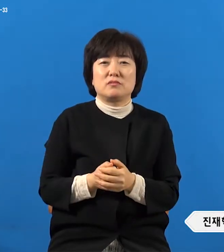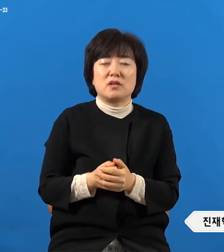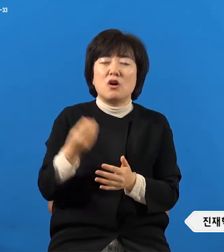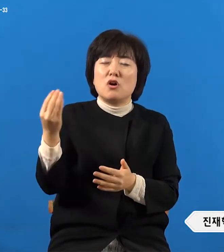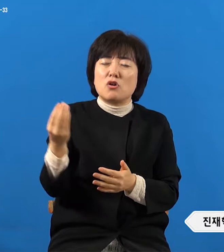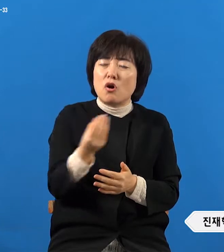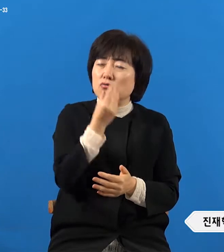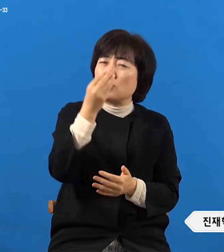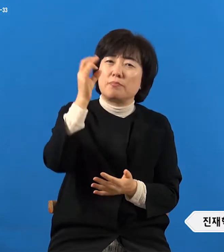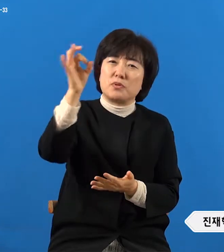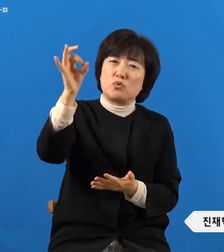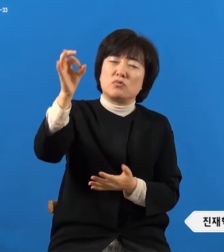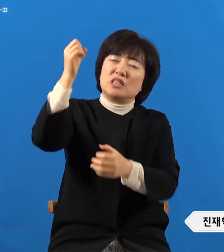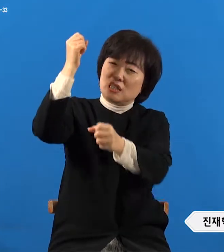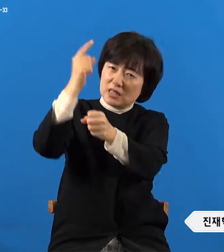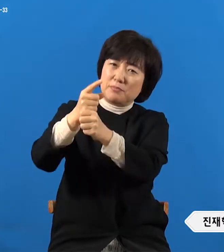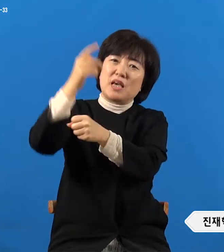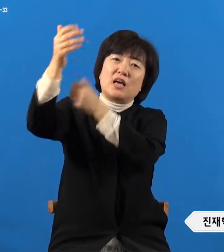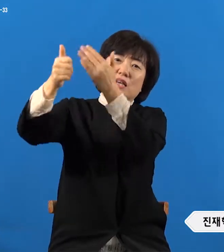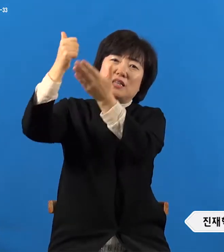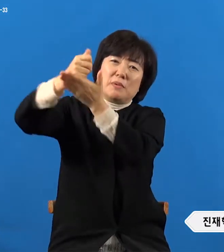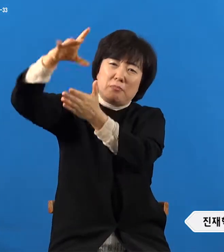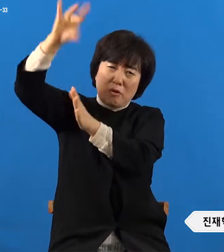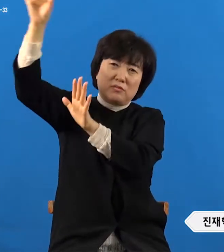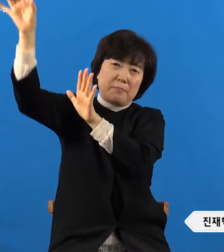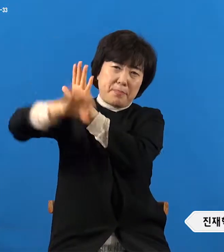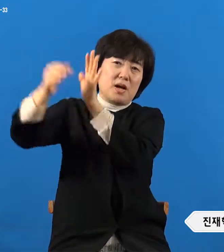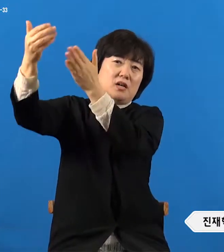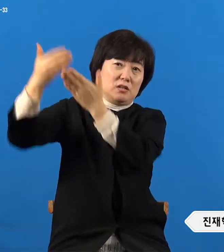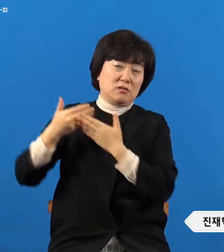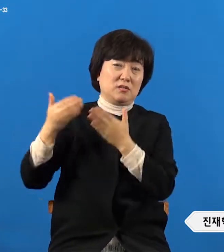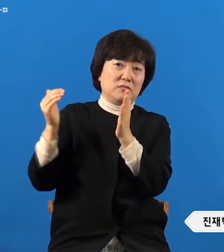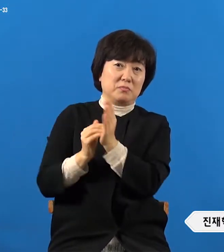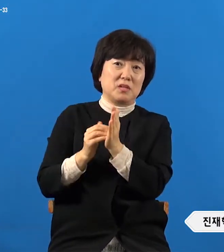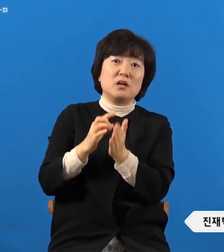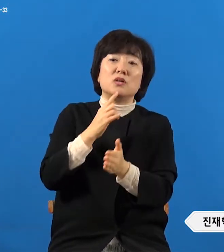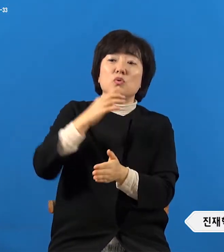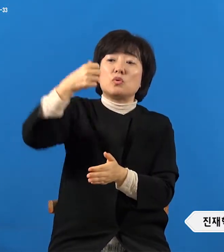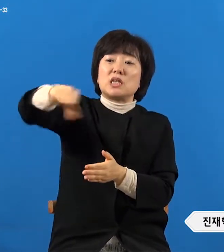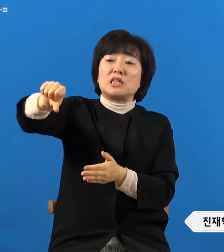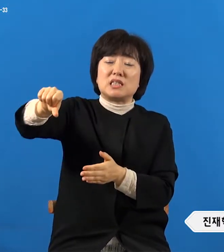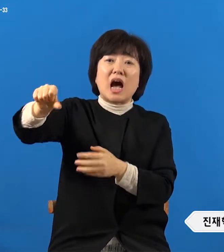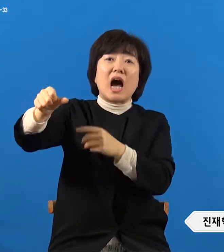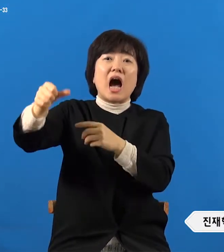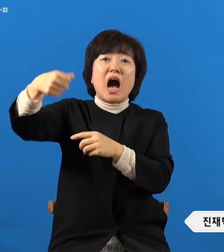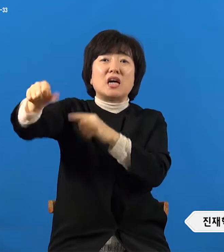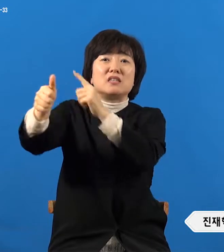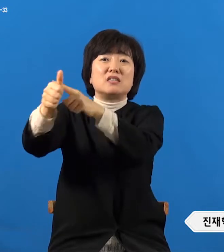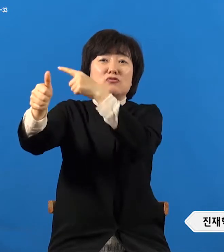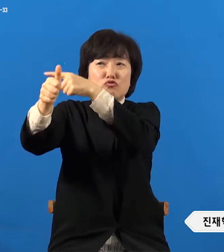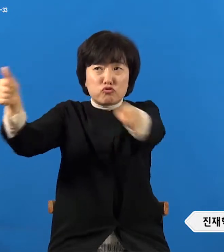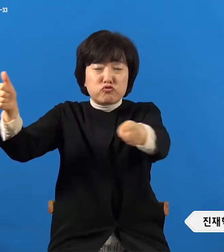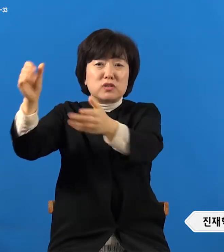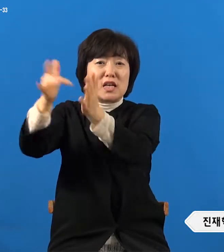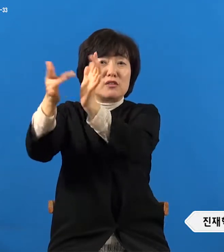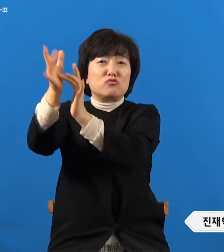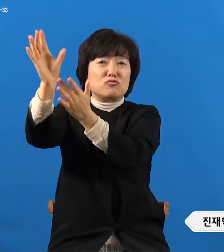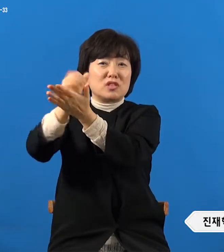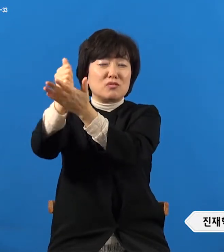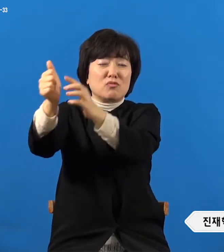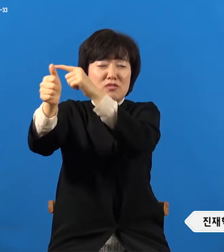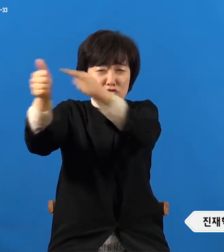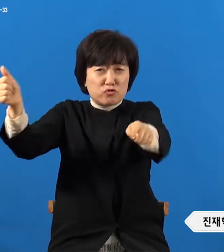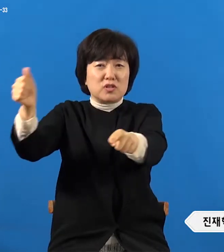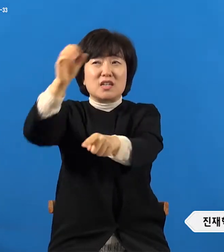비용은 이미 하나님께서 먼저 치르셨습니다. 그의 독생자 아들을 죽기까지 이 땅에 주셨고 십자가에